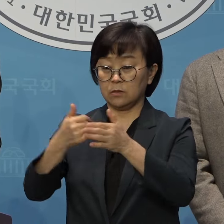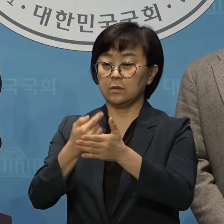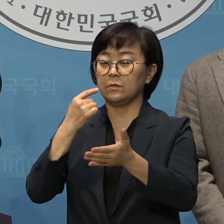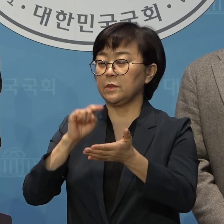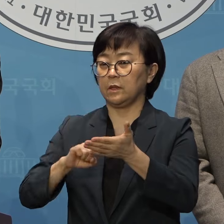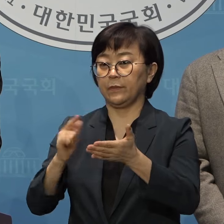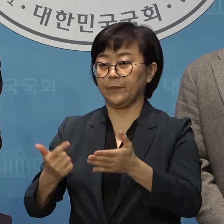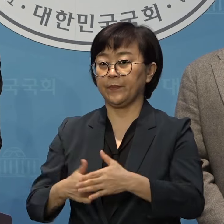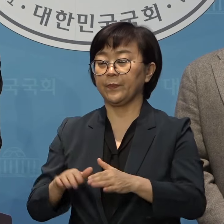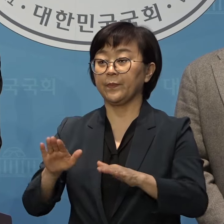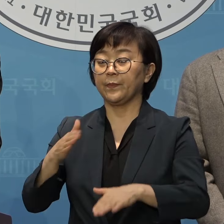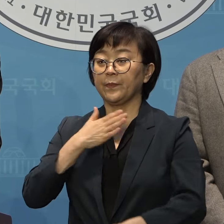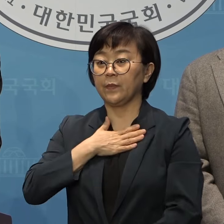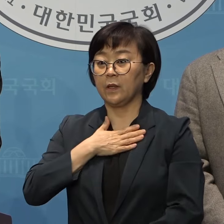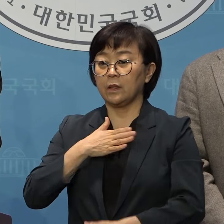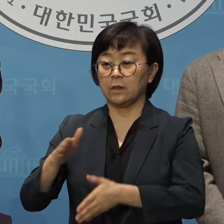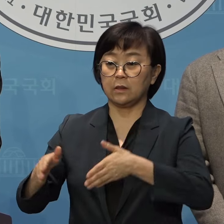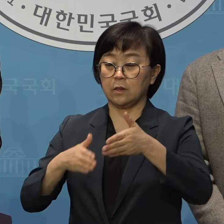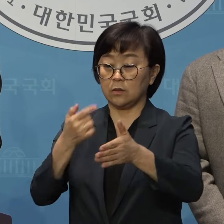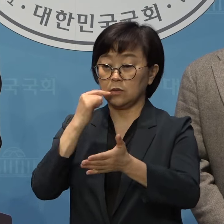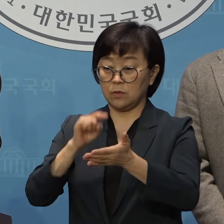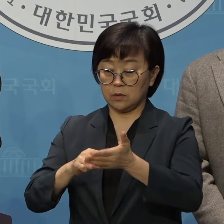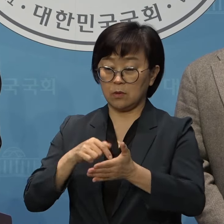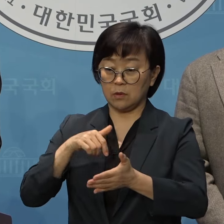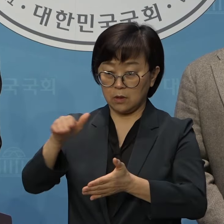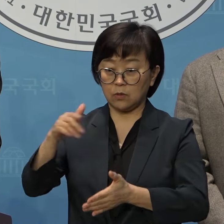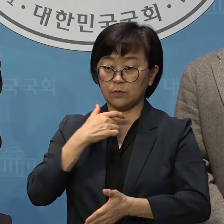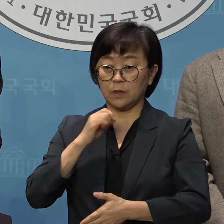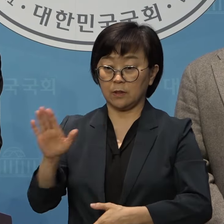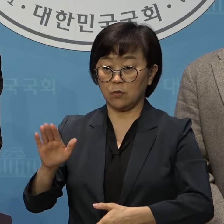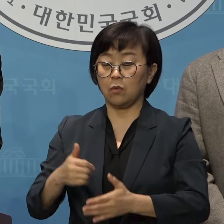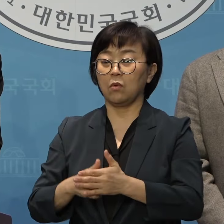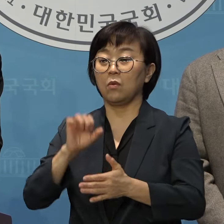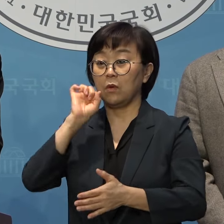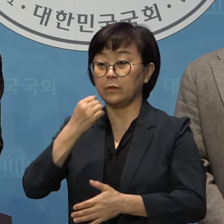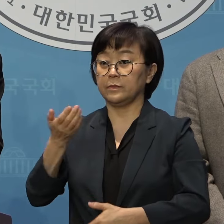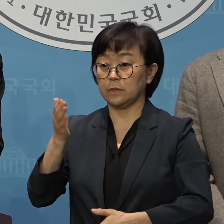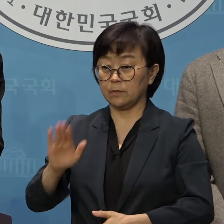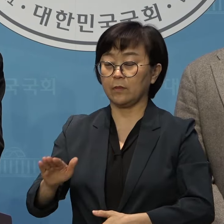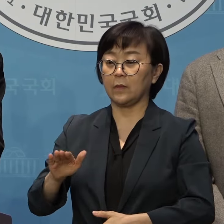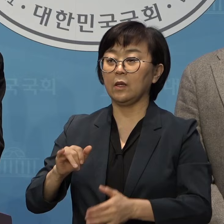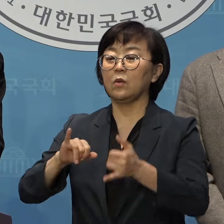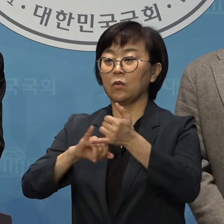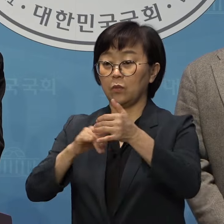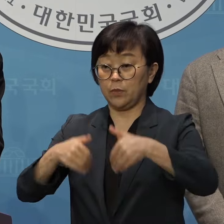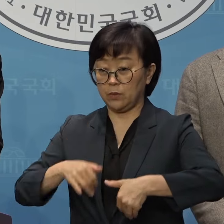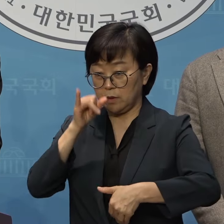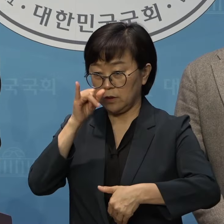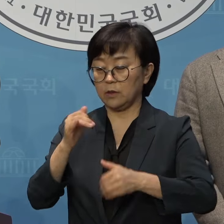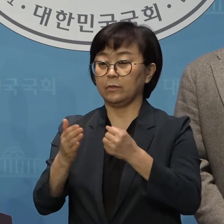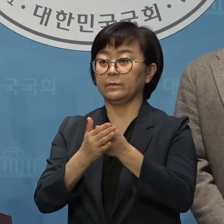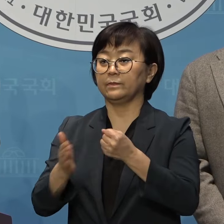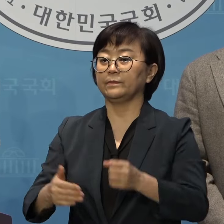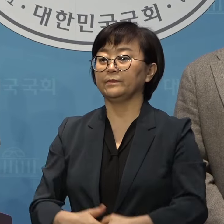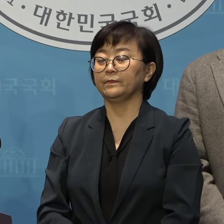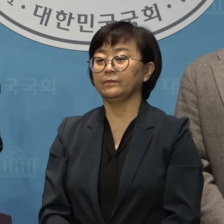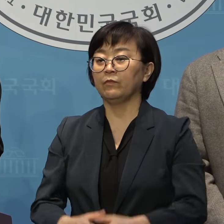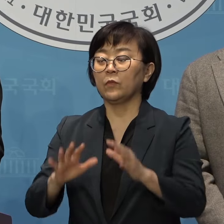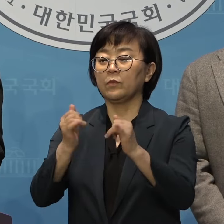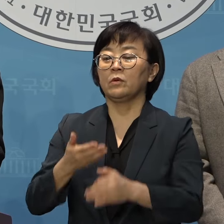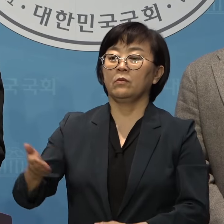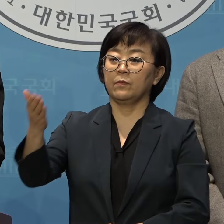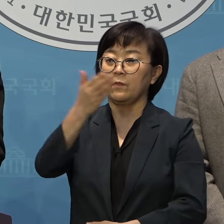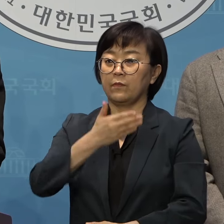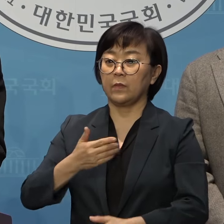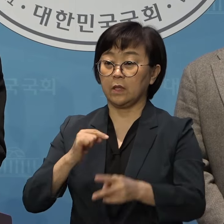길입니다. 저는 그 길이 쉬워서 가려는 것이 아니라 어렵더라도 가야 하기 때문에 가려 합니다. 국민